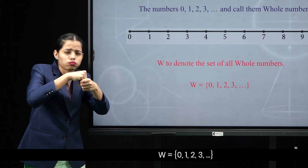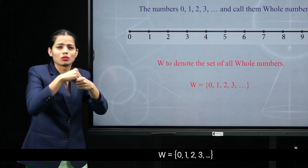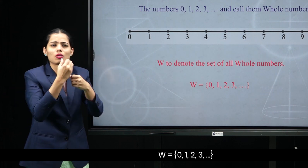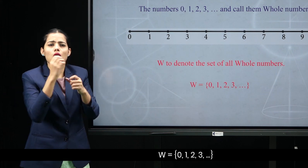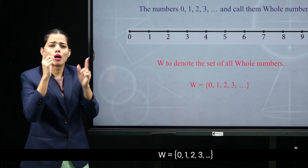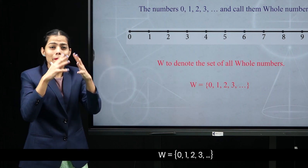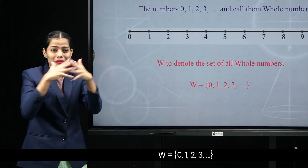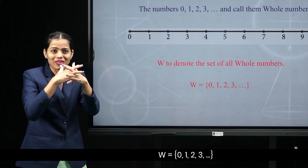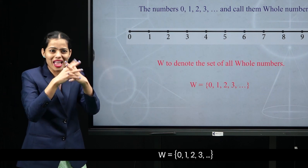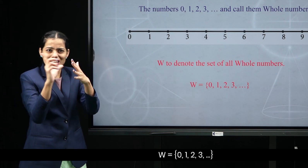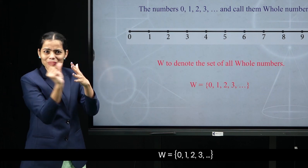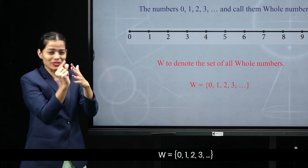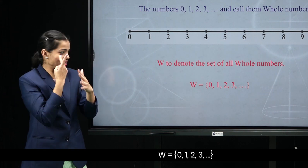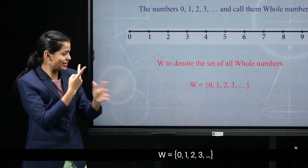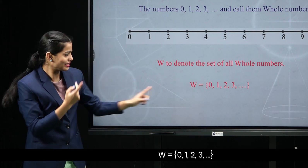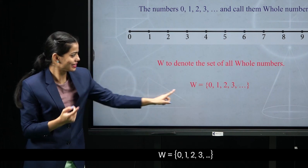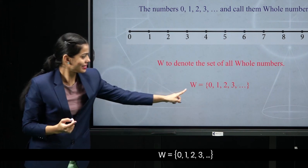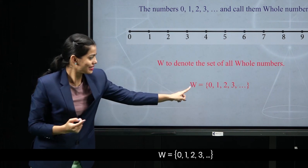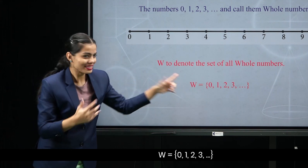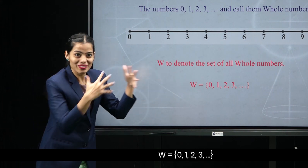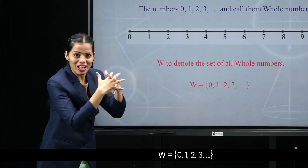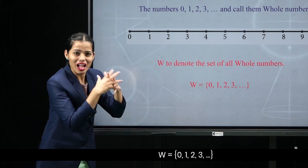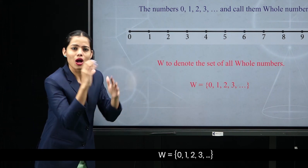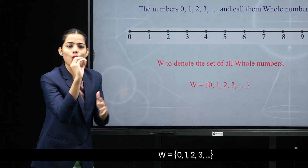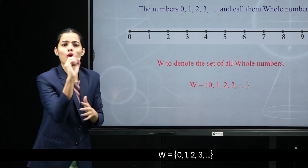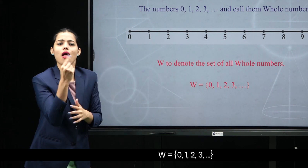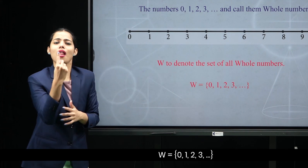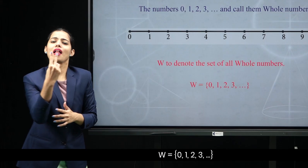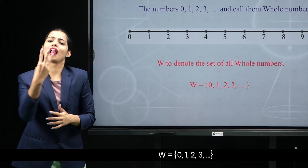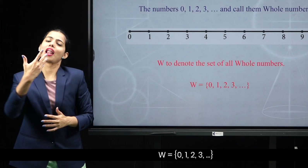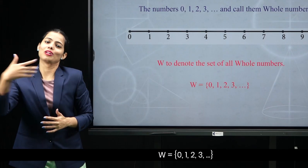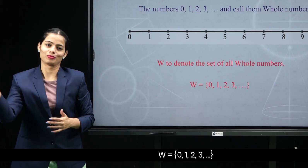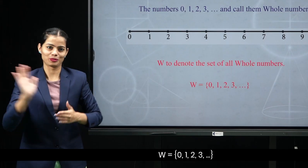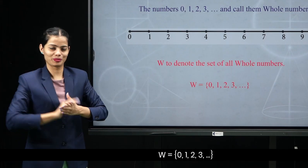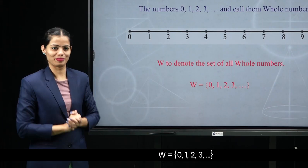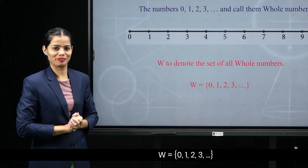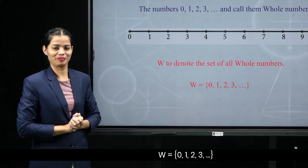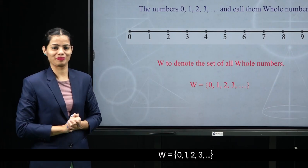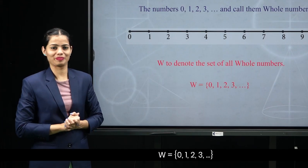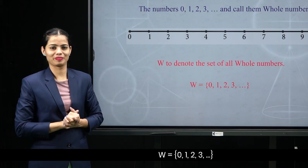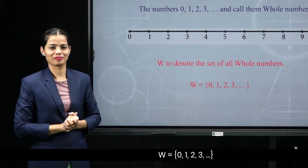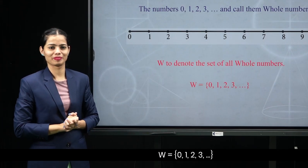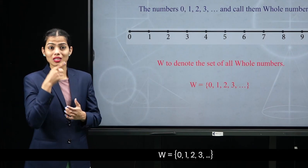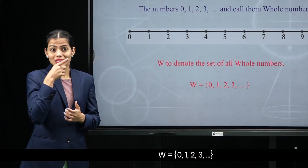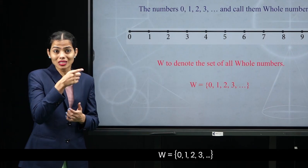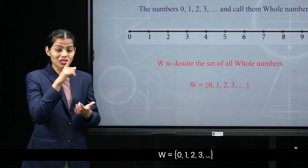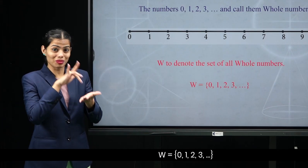W ஈடு சுருள் அடைப்பு குறிக்குள் 0, 1, 2, 3 தொடர்புள்ளிகள்.